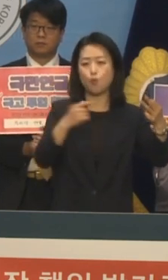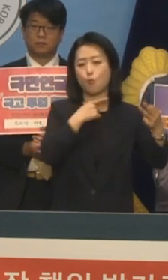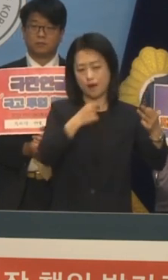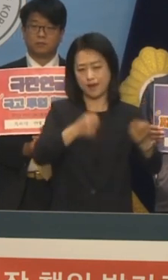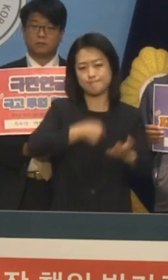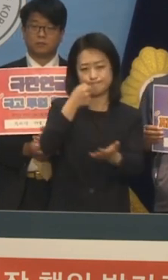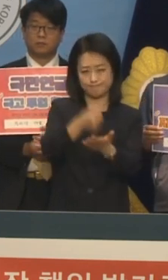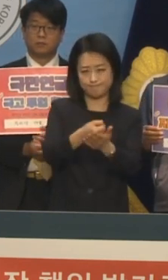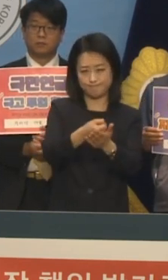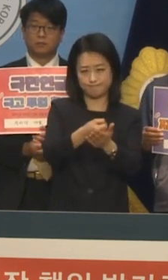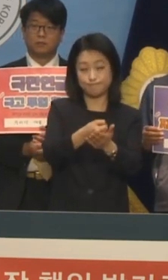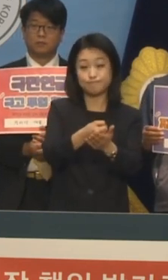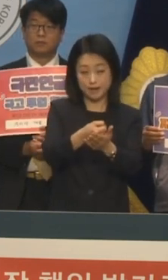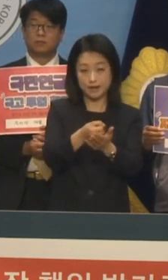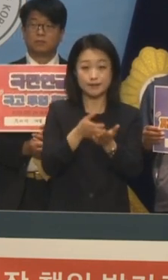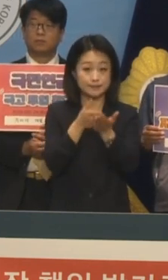내어왔습니다.